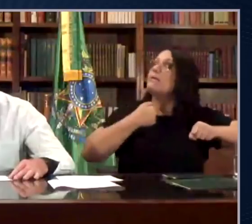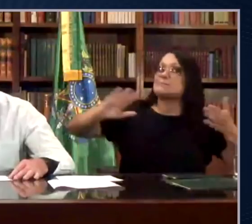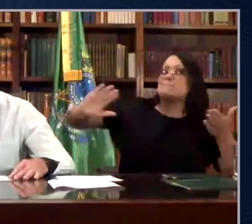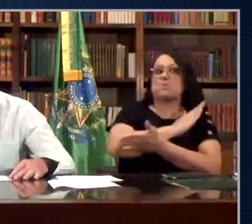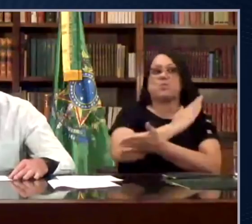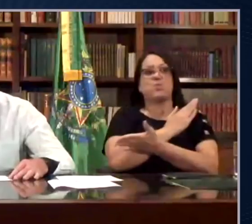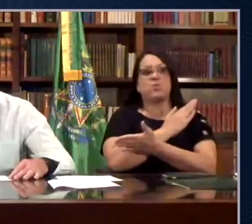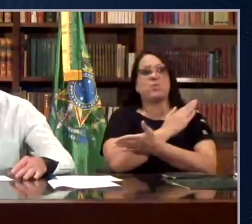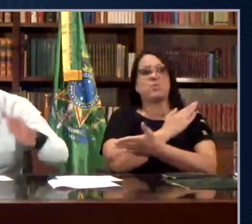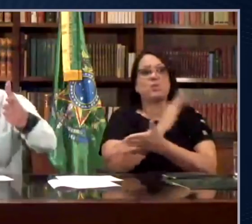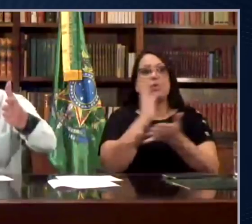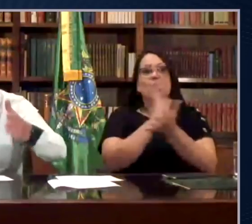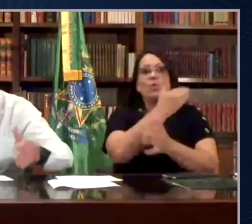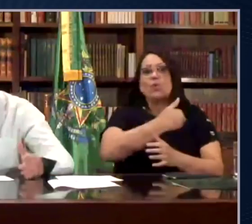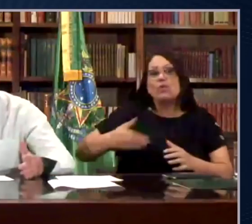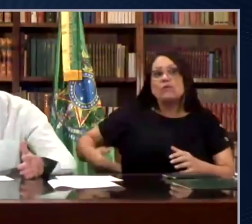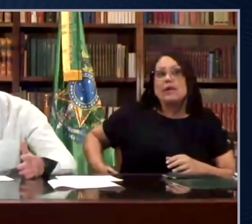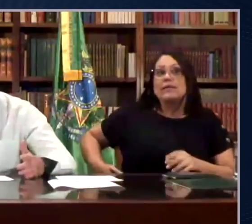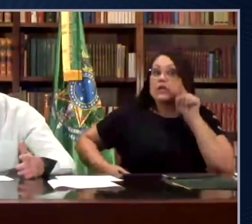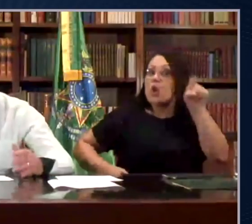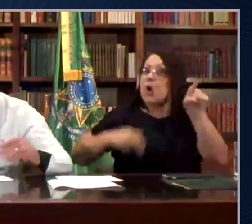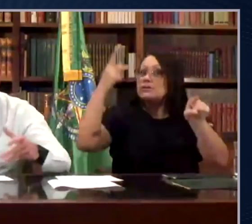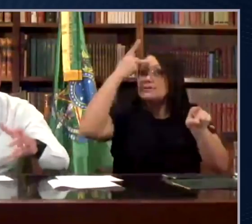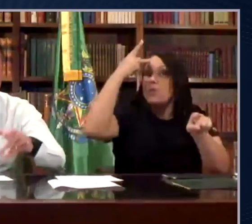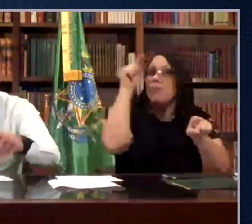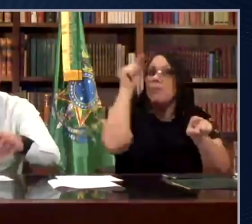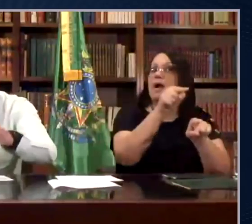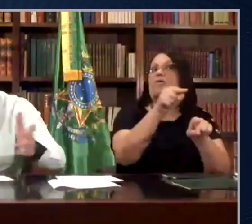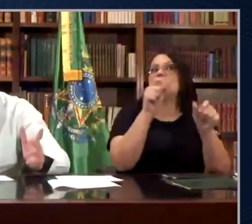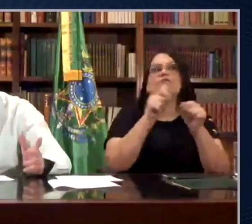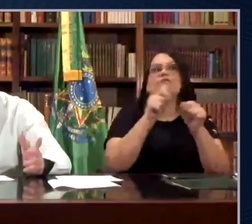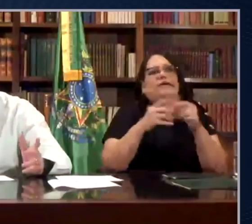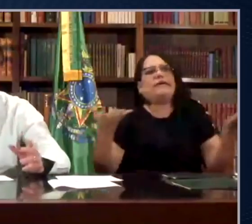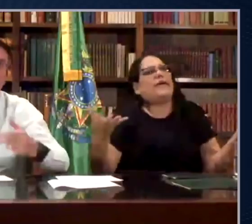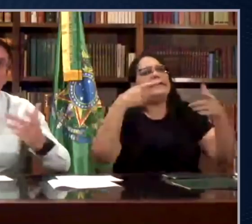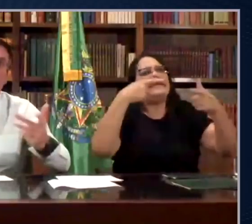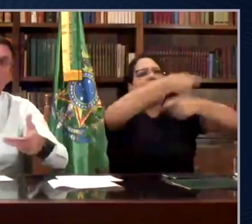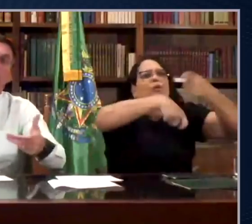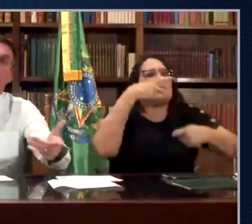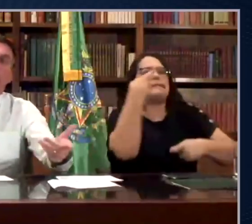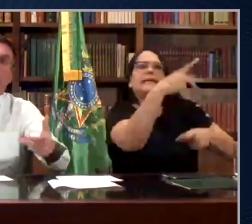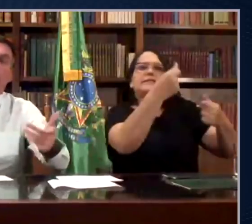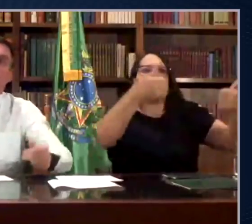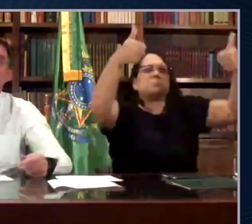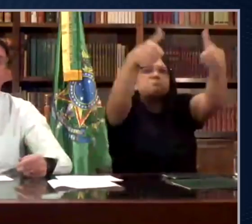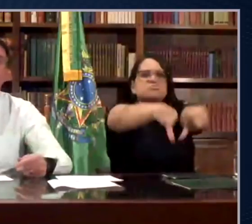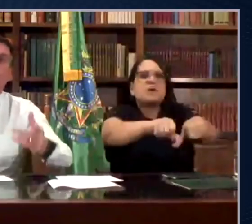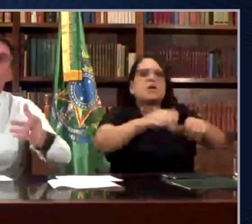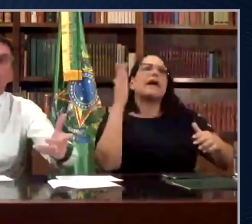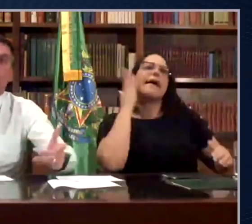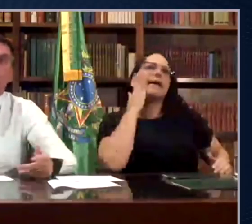que esses governadores, especial de São Paulo, tá, que agora ele destrói a economia dele, agora vem com cara